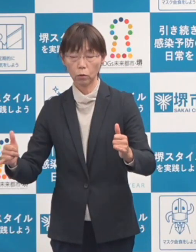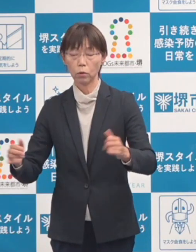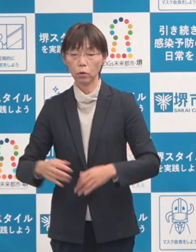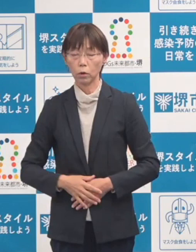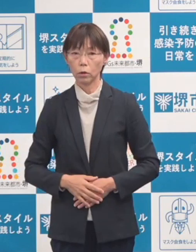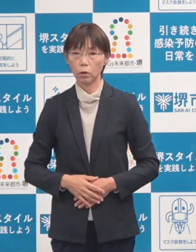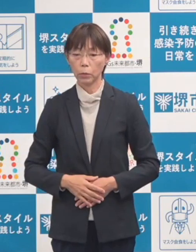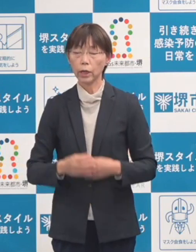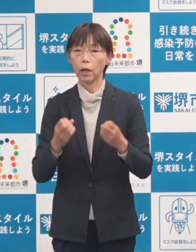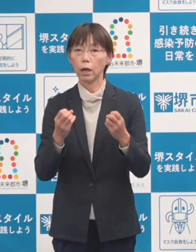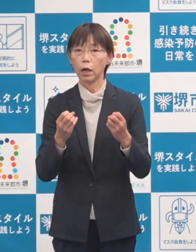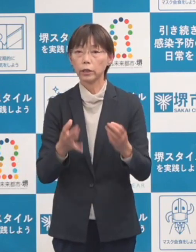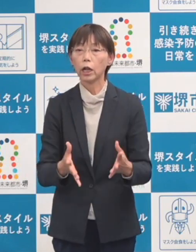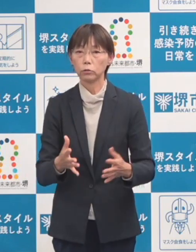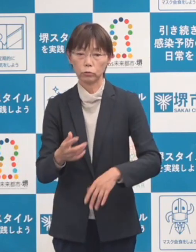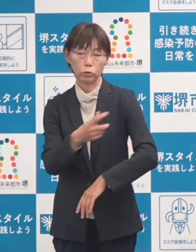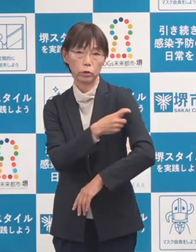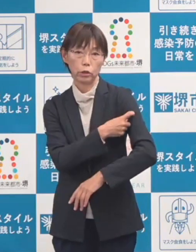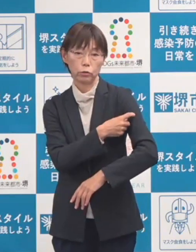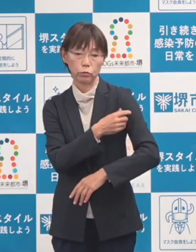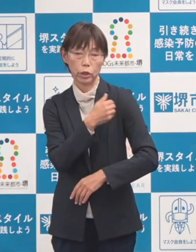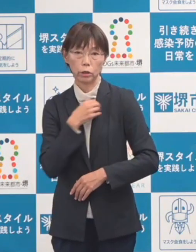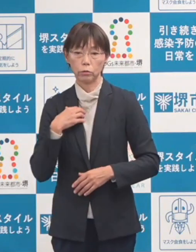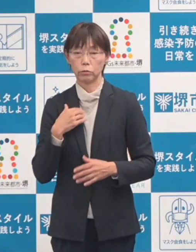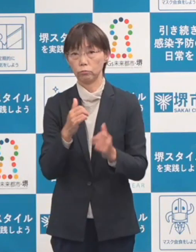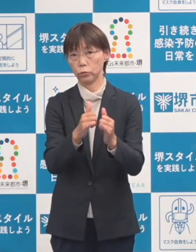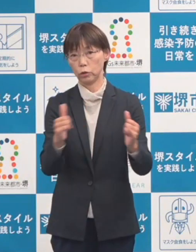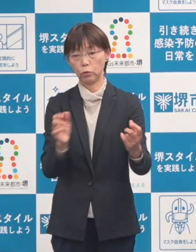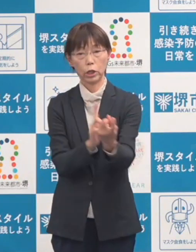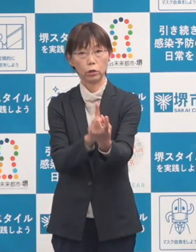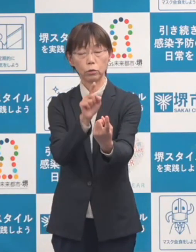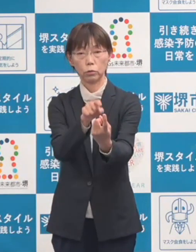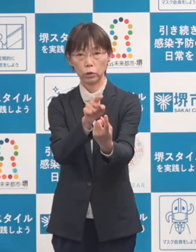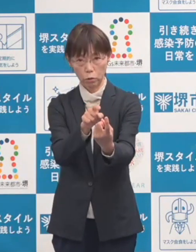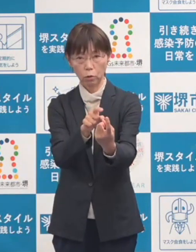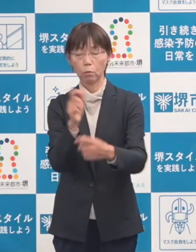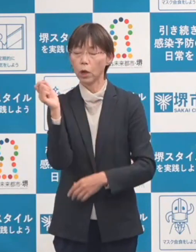となった方、お早めに接種をご検討いただきたいと思います。